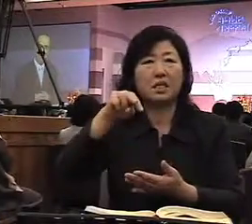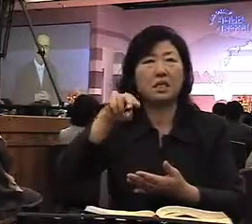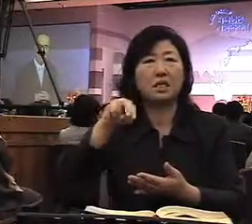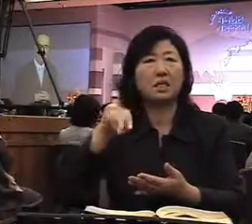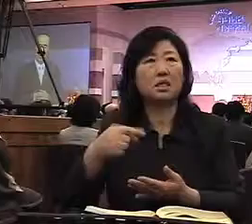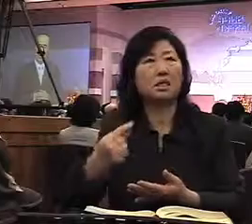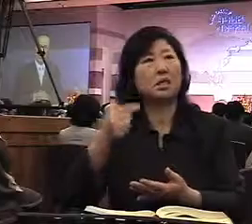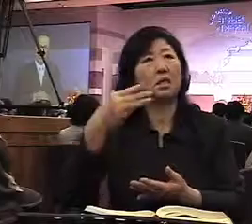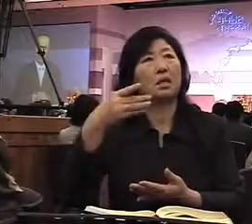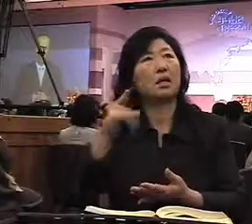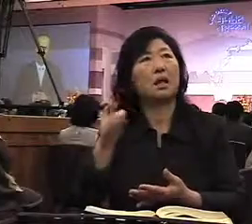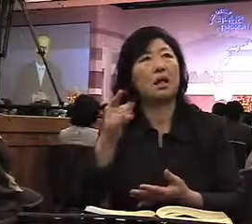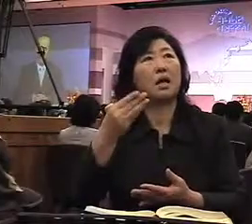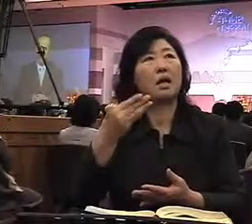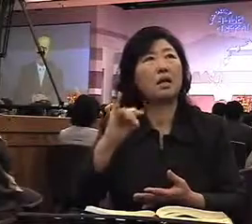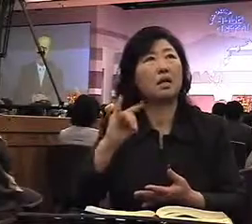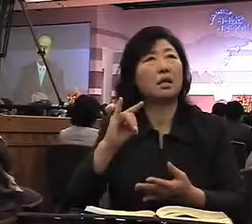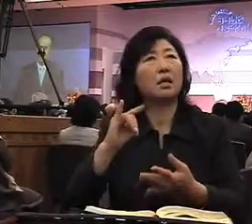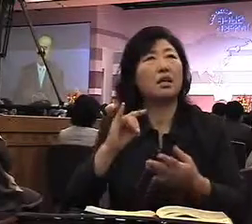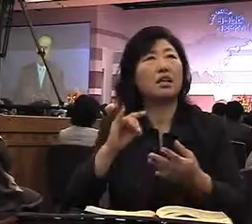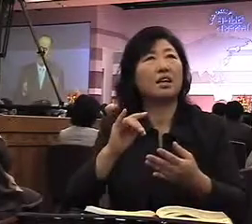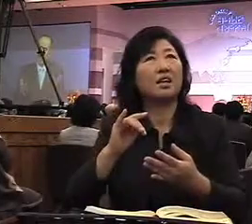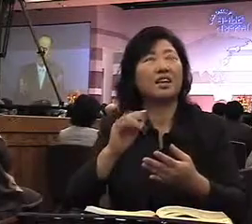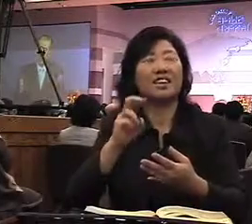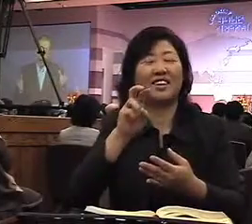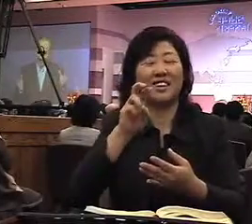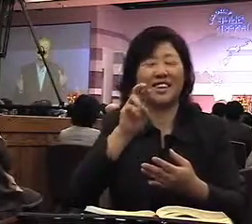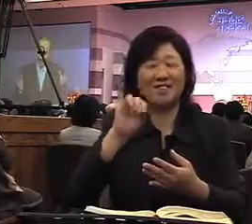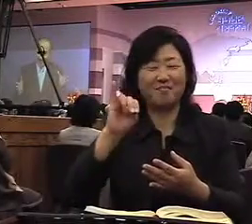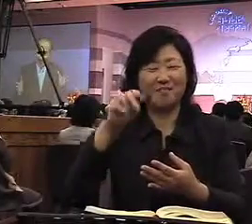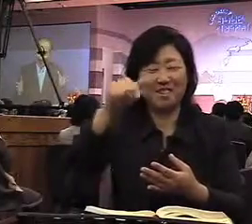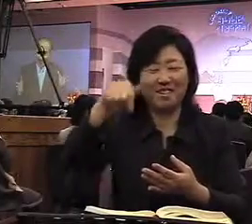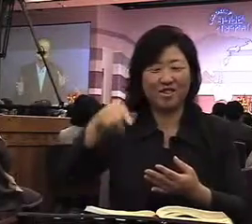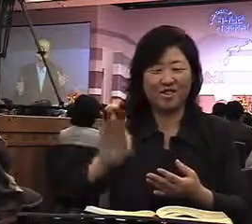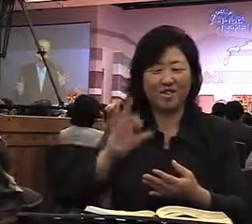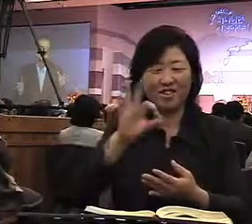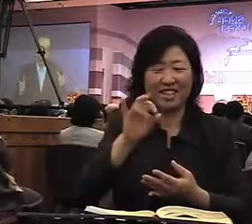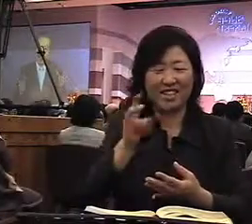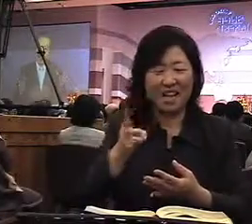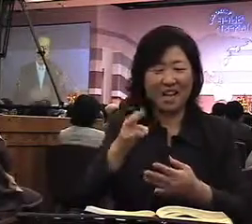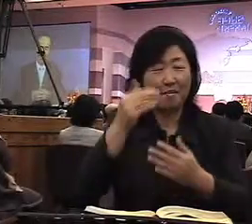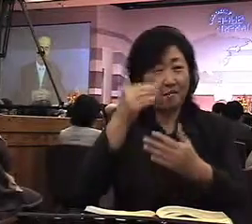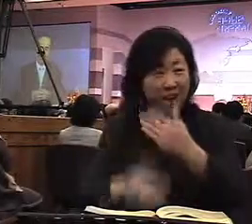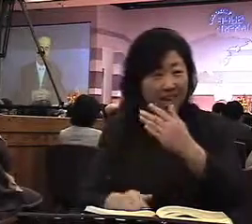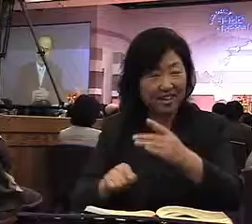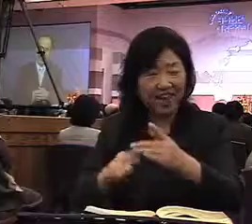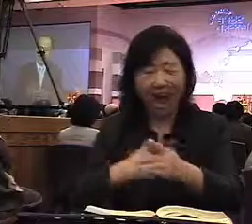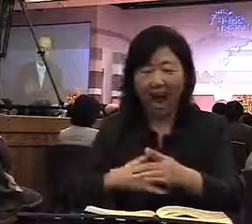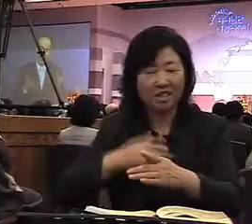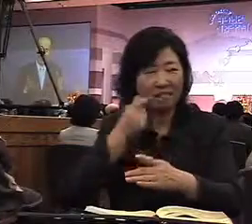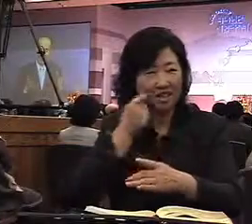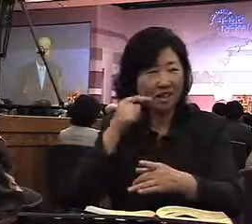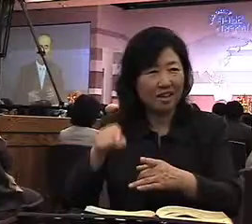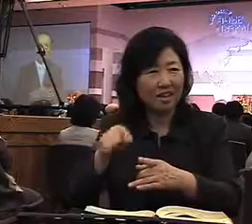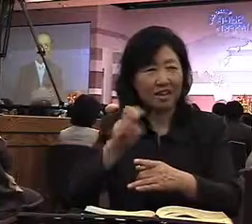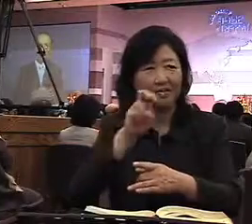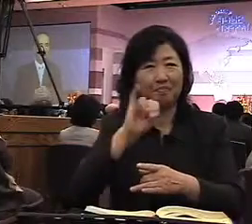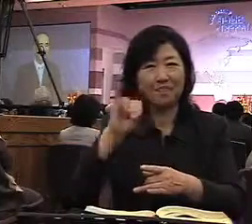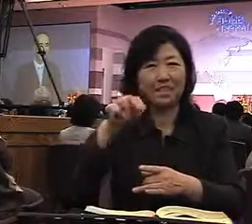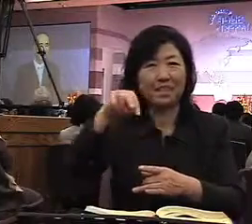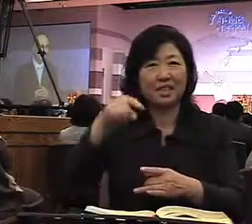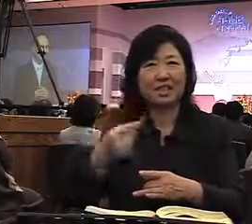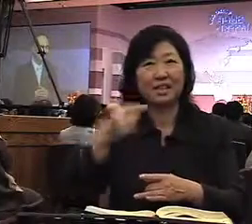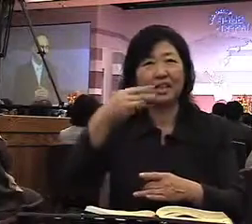의미죠. 미궁에 빠져서 알지 못하는 사건을 미스테리라고 합니다. 그렇죠? 대한민국 모든 사람이 가지고 있는 미스터리는